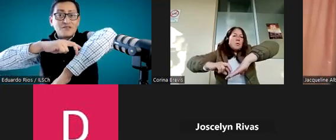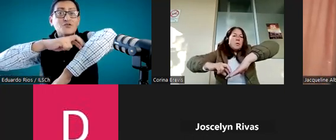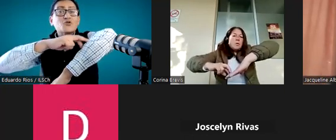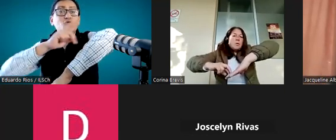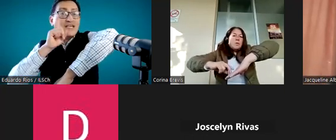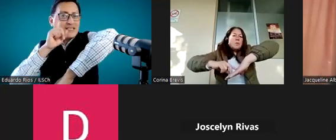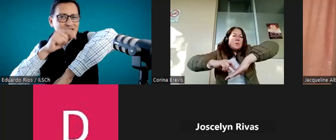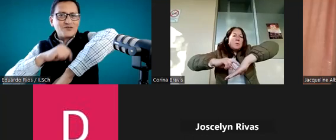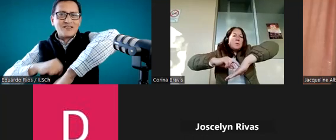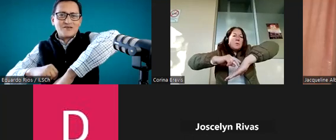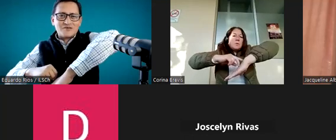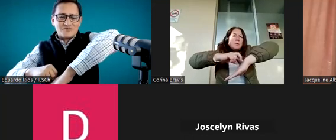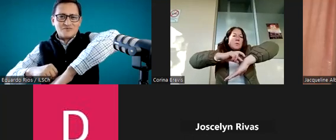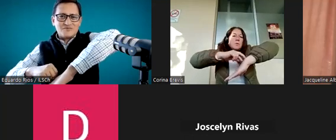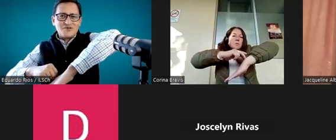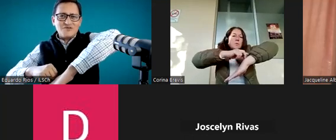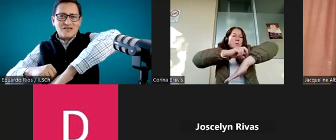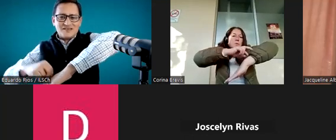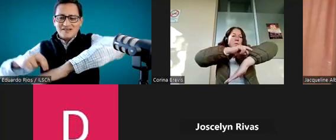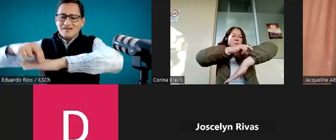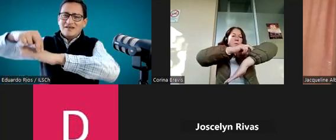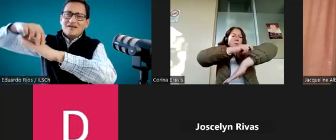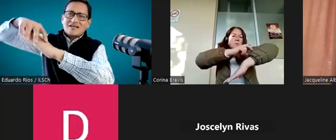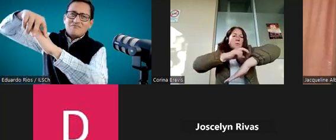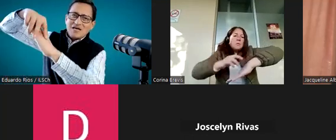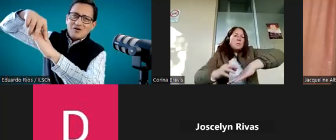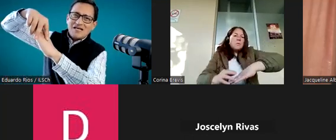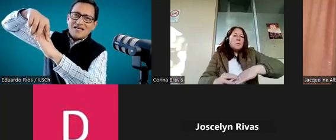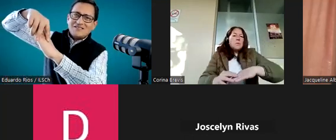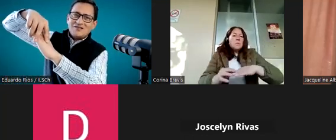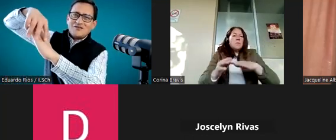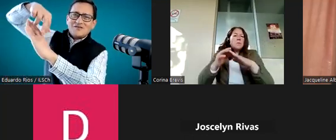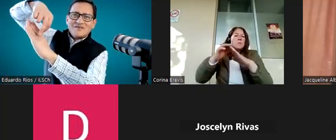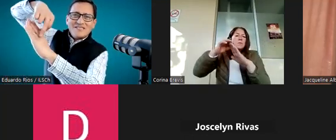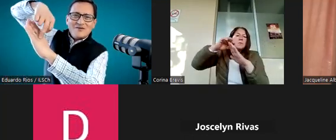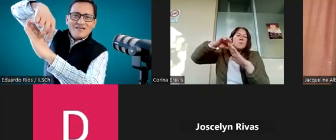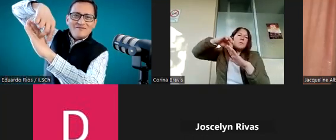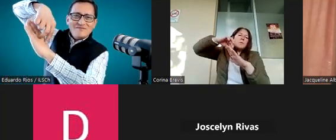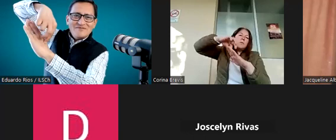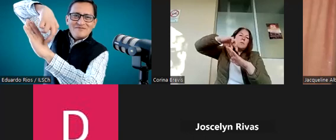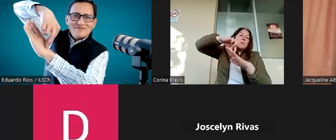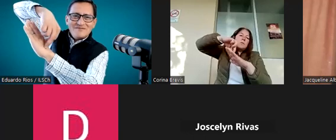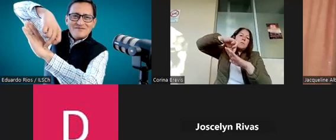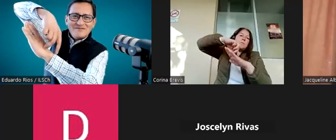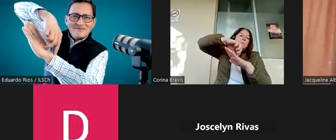Subir. Subir, correcto. Muy bien. Cambiamos la inclinación. ¿Y ahora?